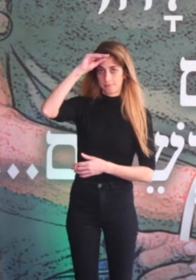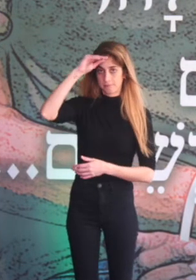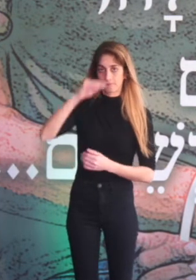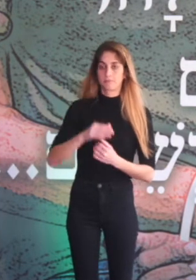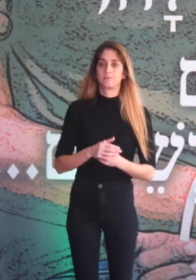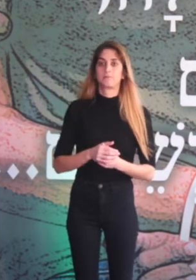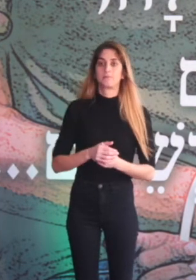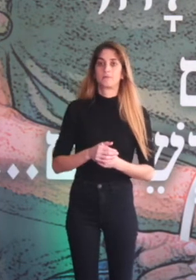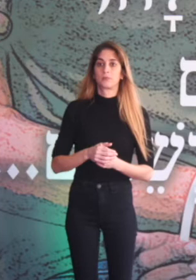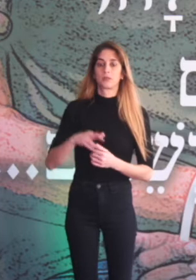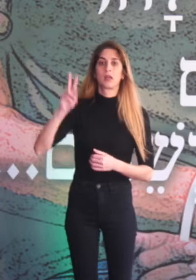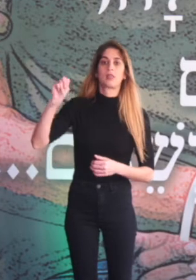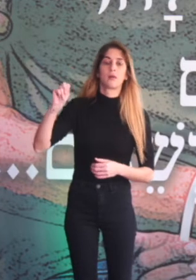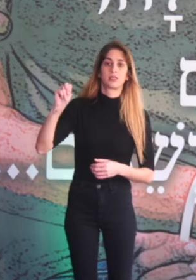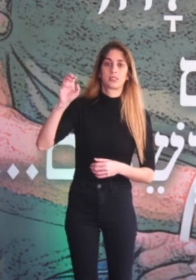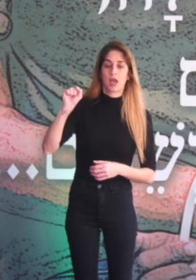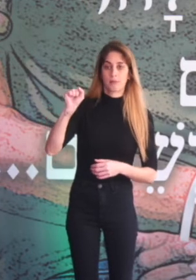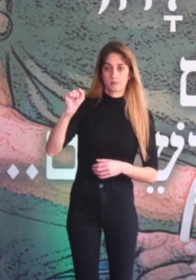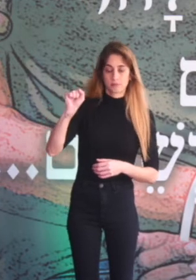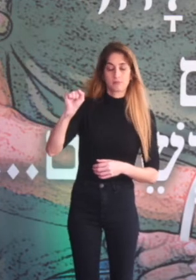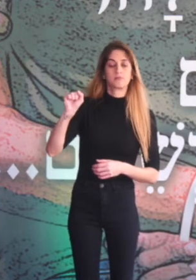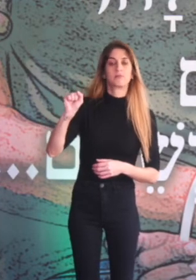14, נבי סלח,